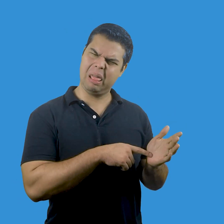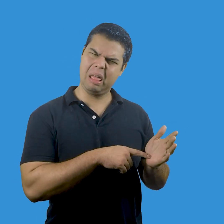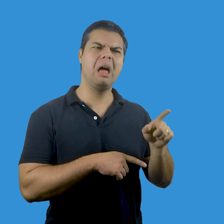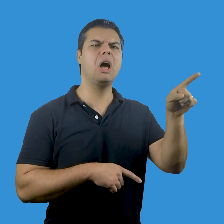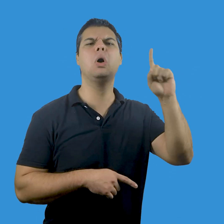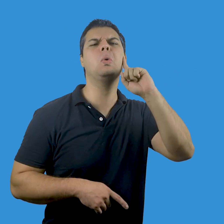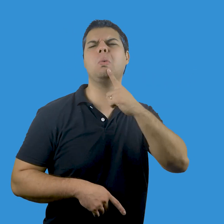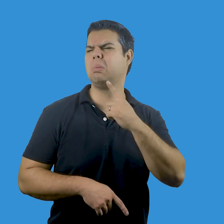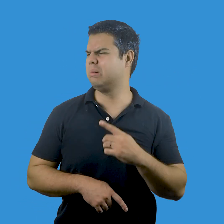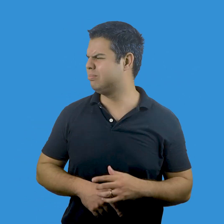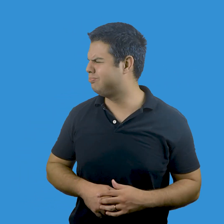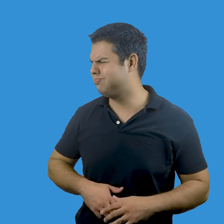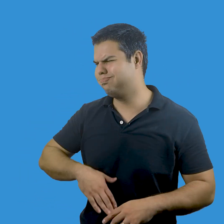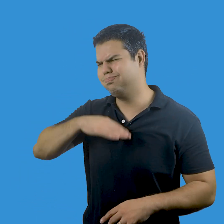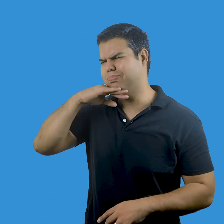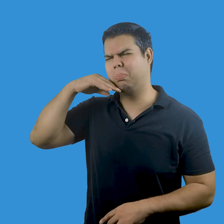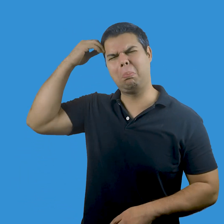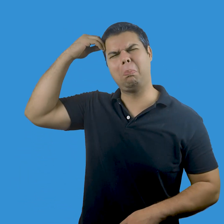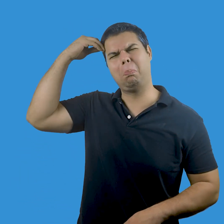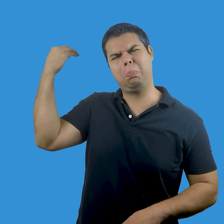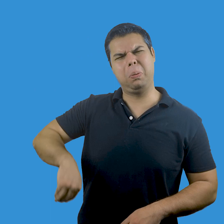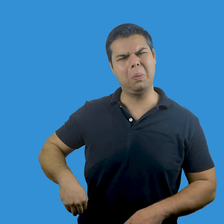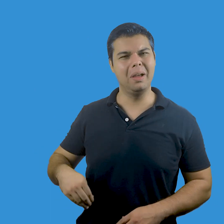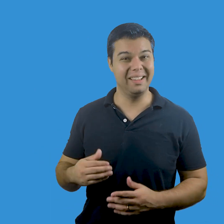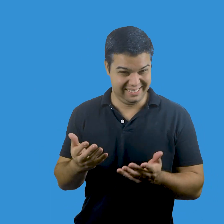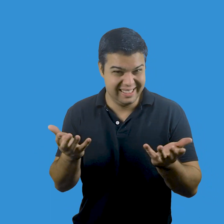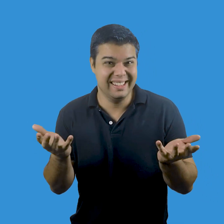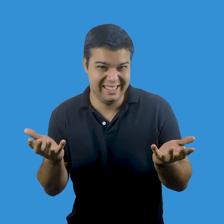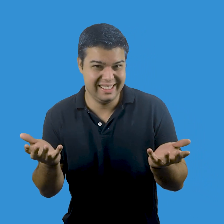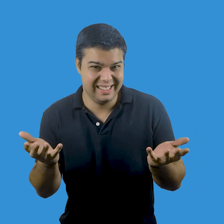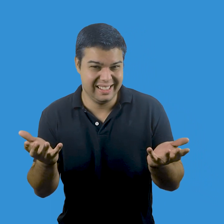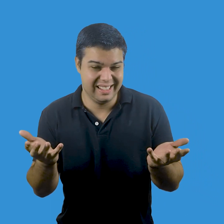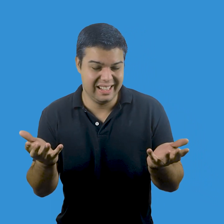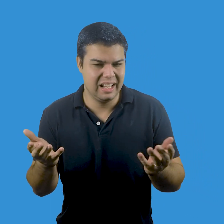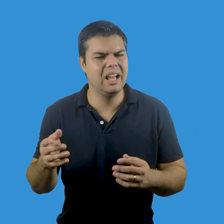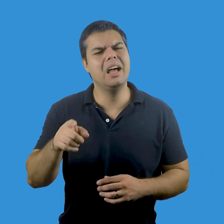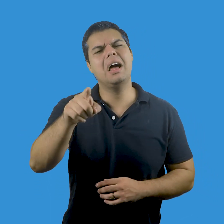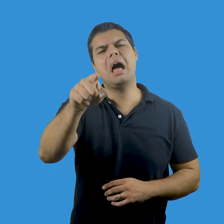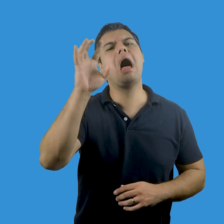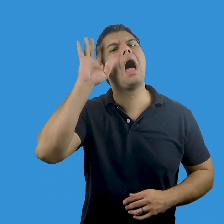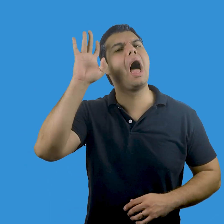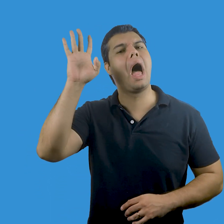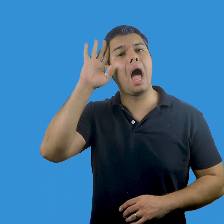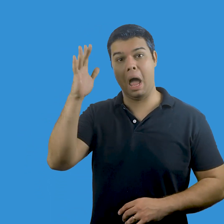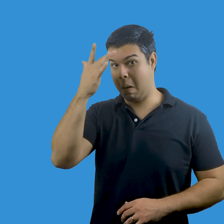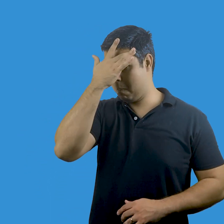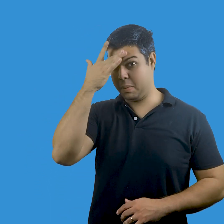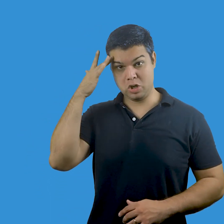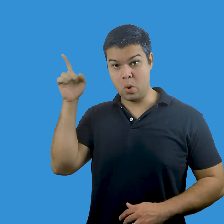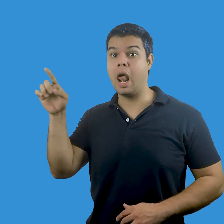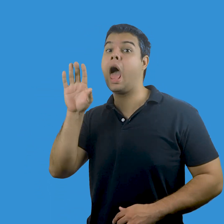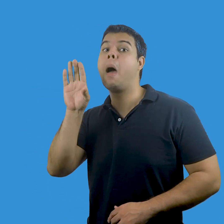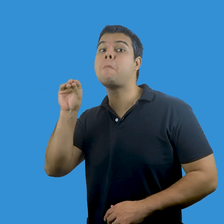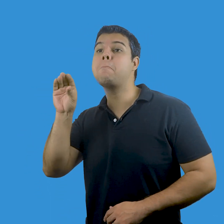tornaria o diálogo enfadonho, muito chato e cansativo, não é mesmo? Afinal, quem aguentaria um